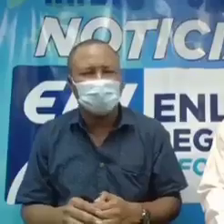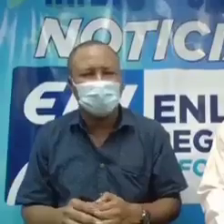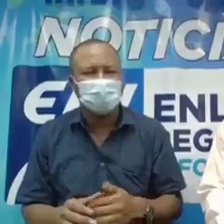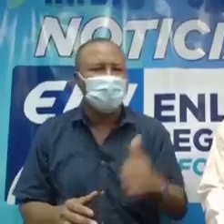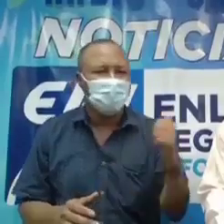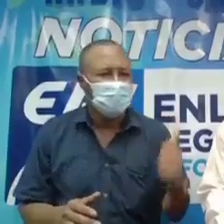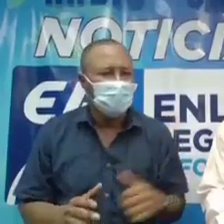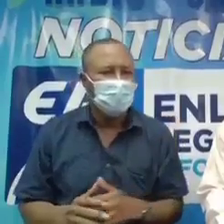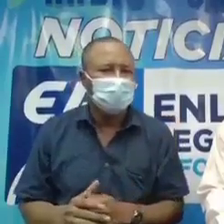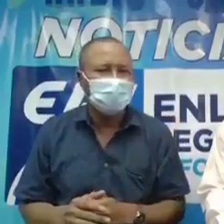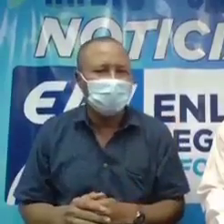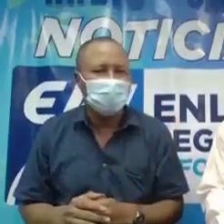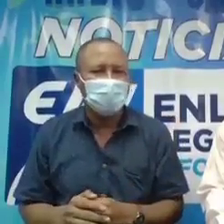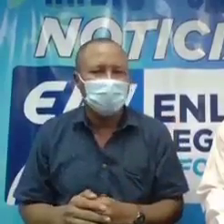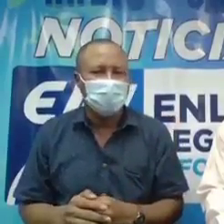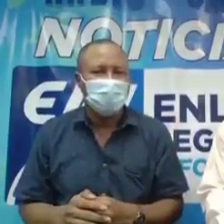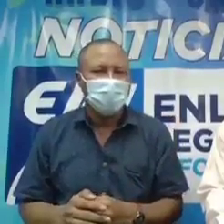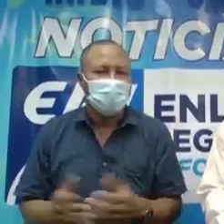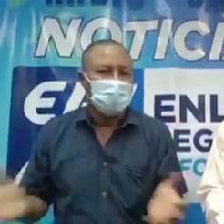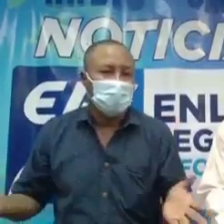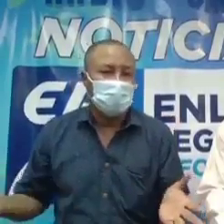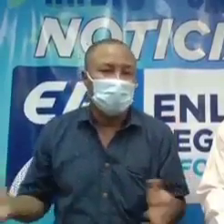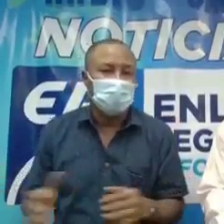Poli, creo que es, está